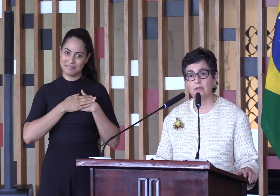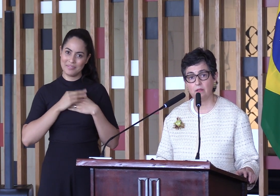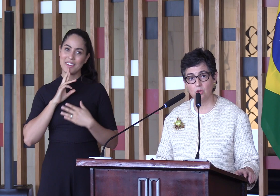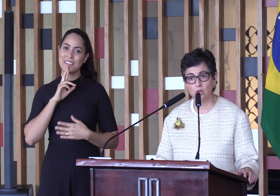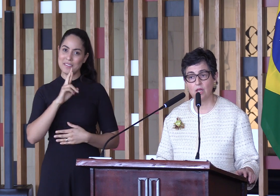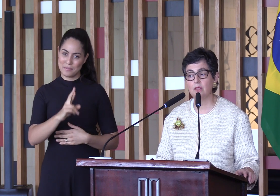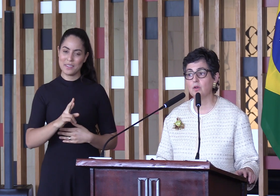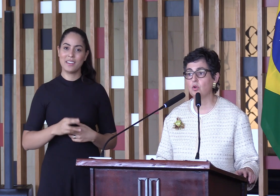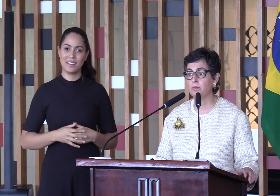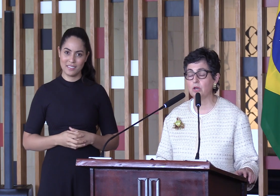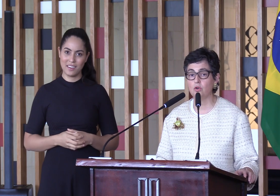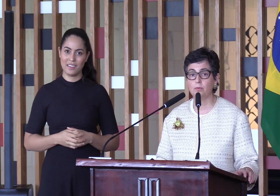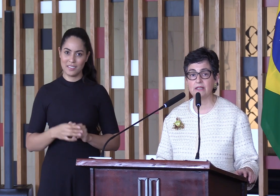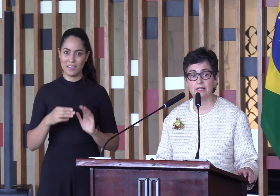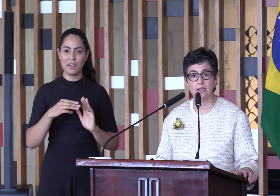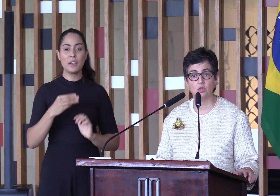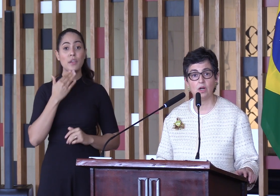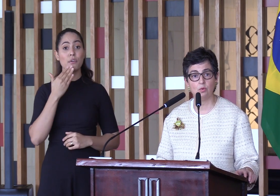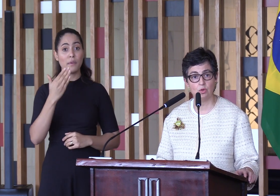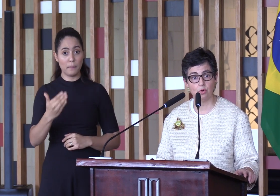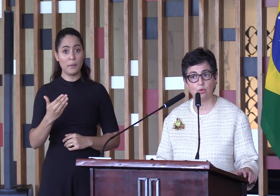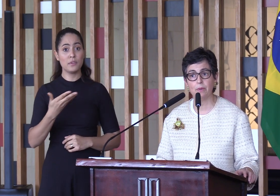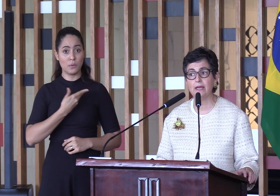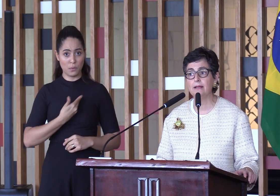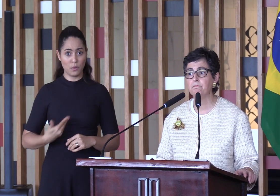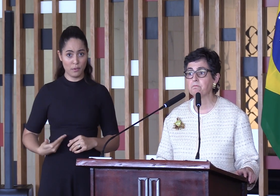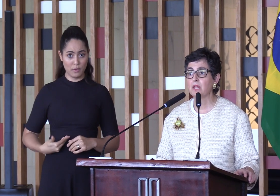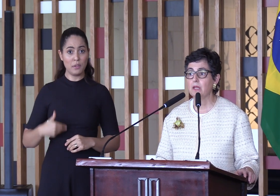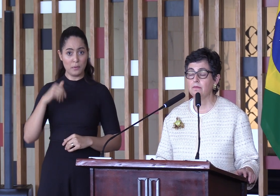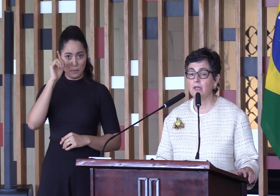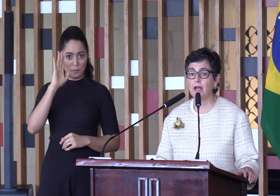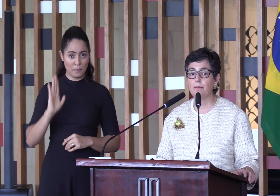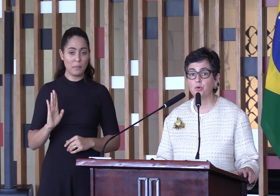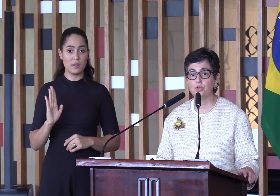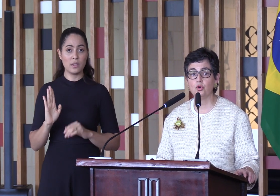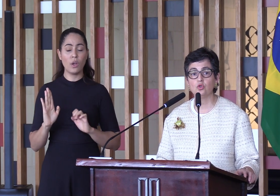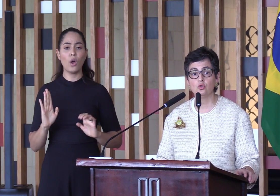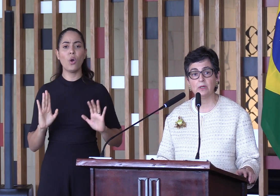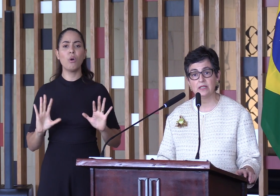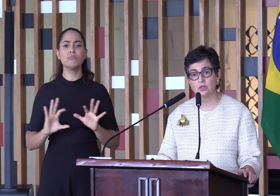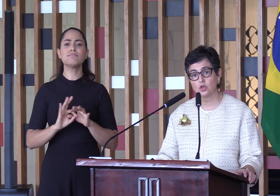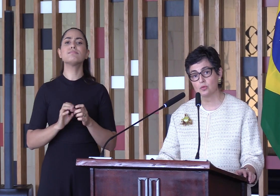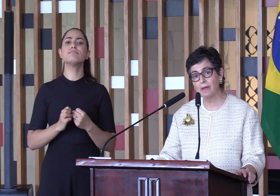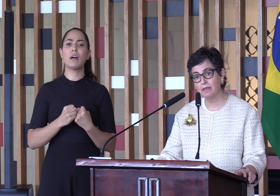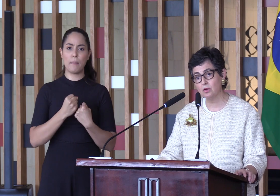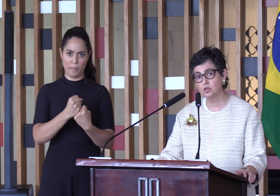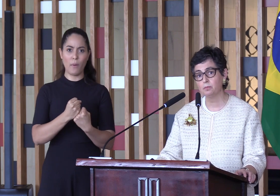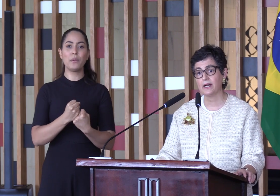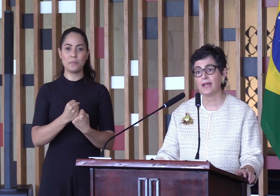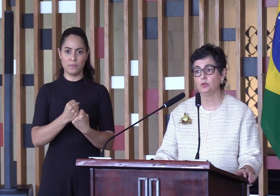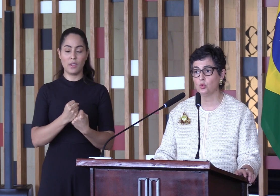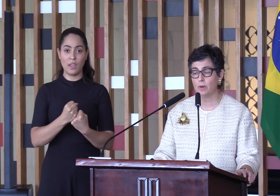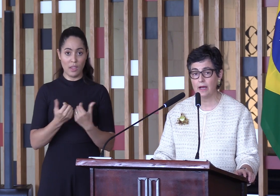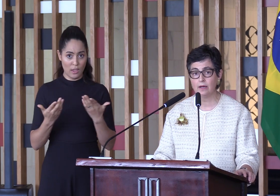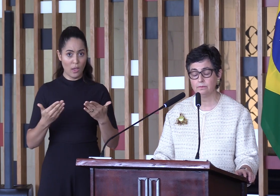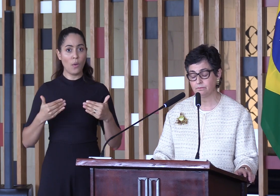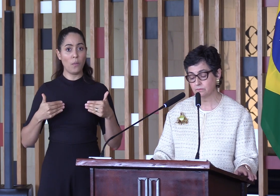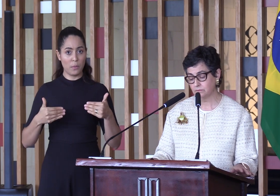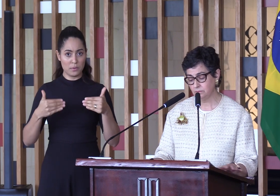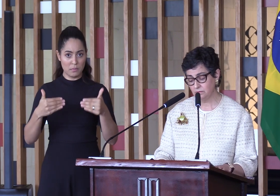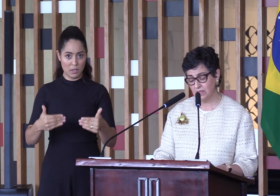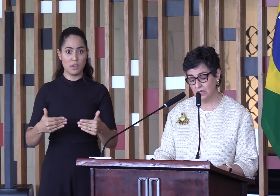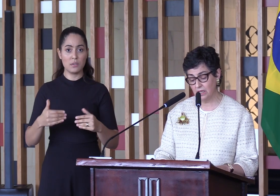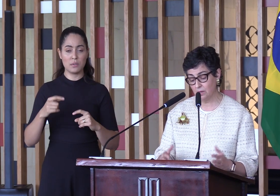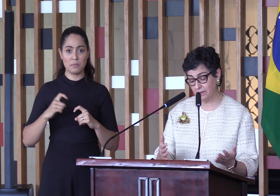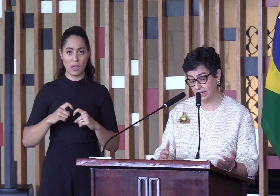peticão que fez o governo brasileiro à União Europeia de apoio com os seus ministros médicos para entubar,